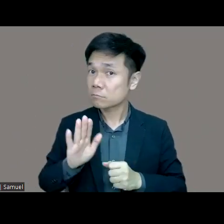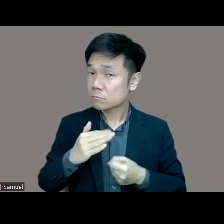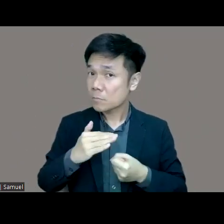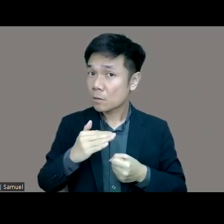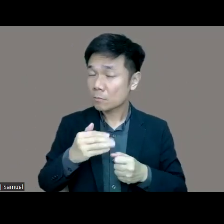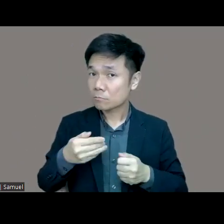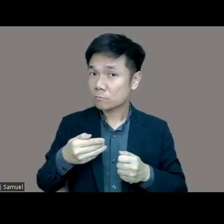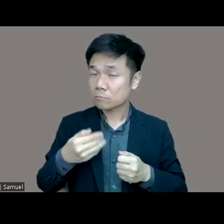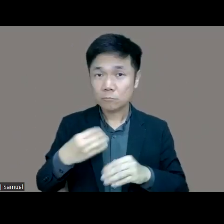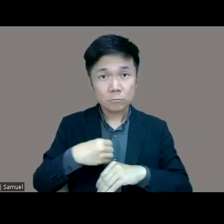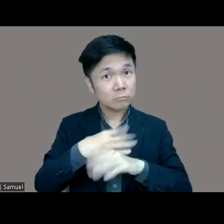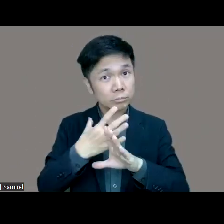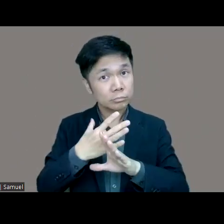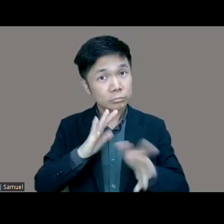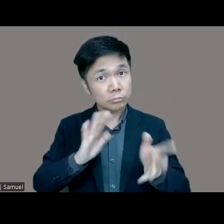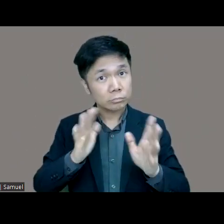votre microphone.